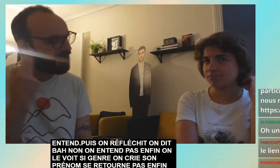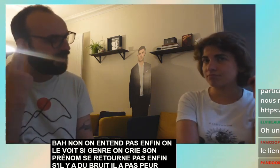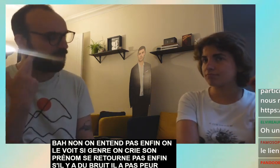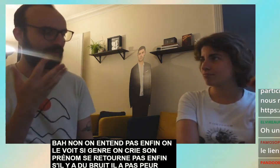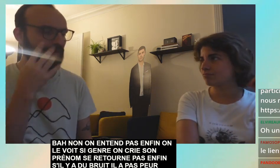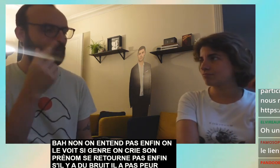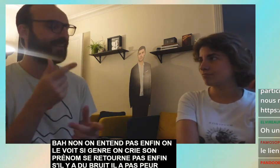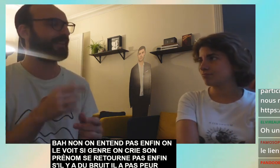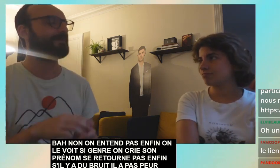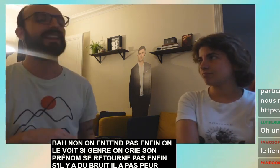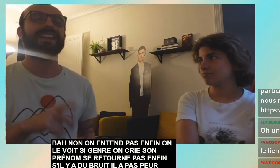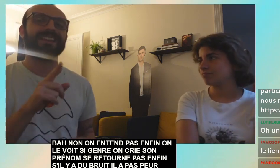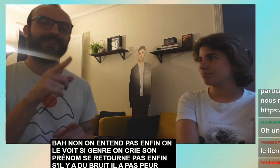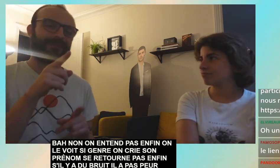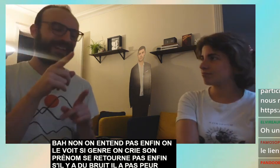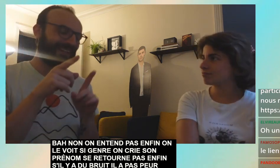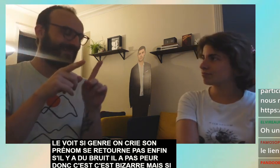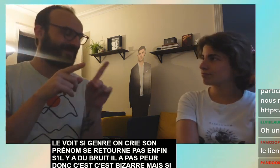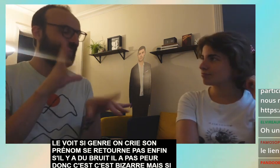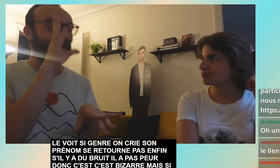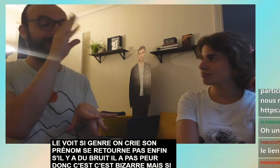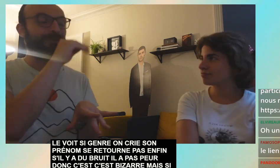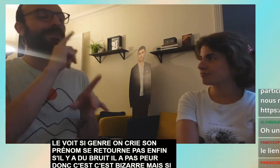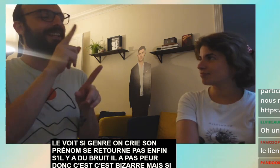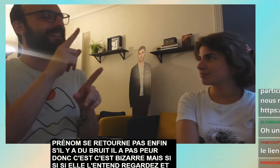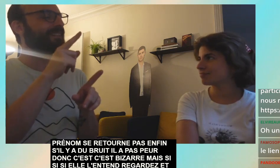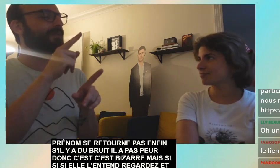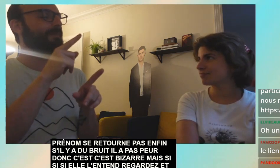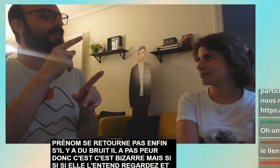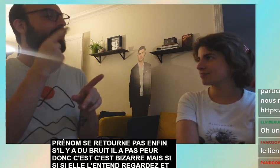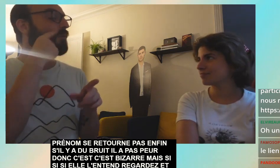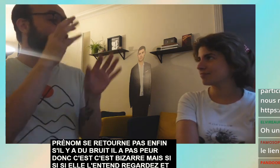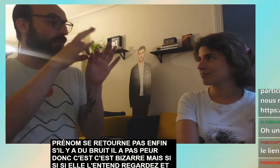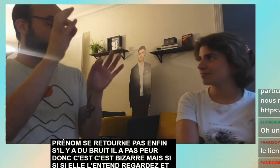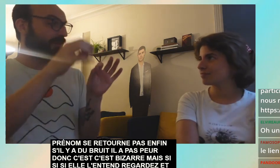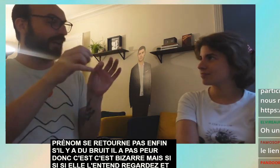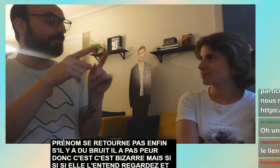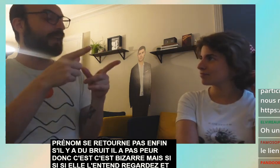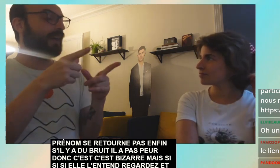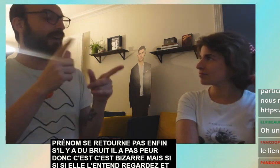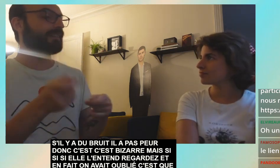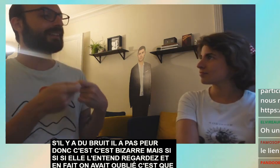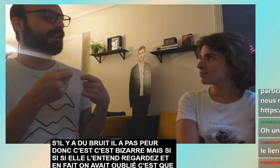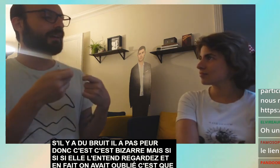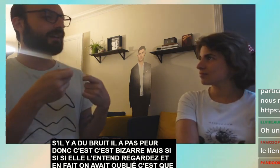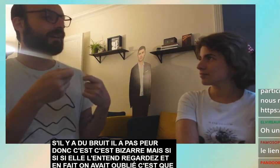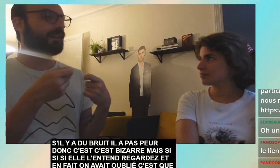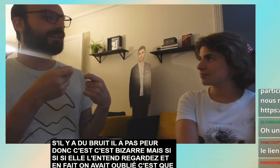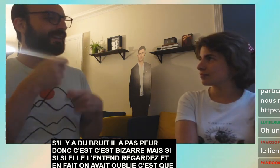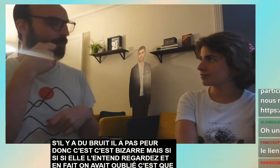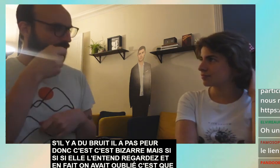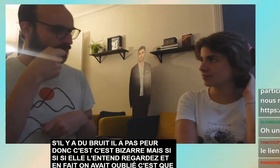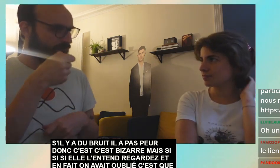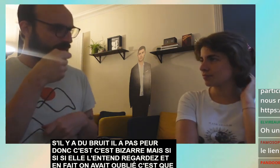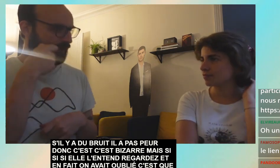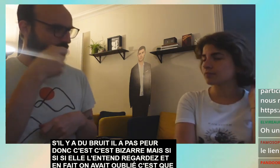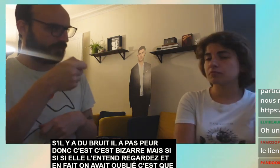elle entend, regardez. Et en fait, on avait oublié, c'est que pour l'audiogramme, tu as un examen.